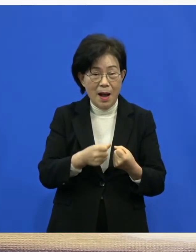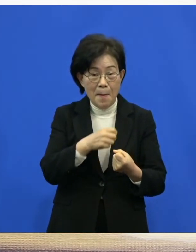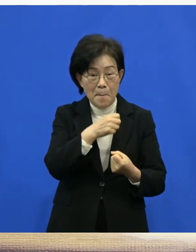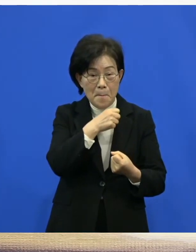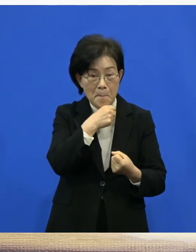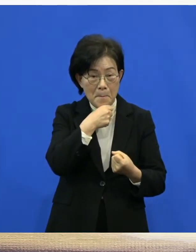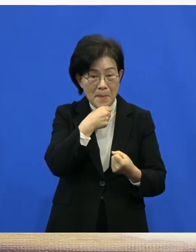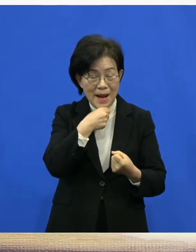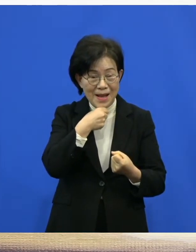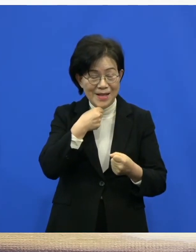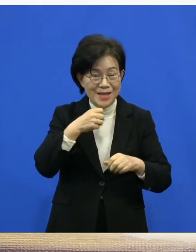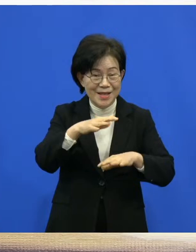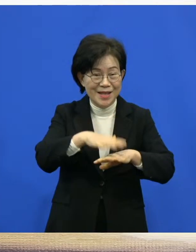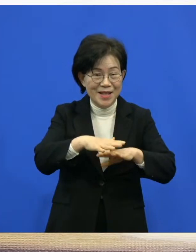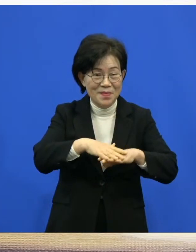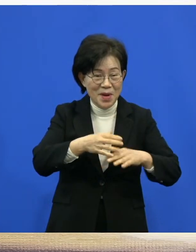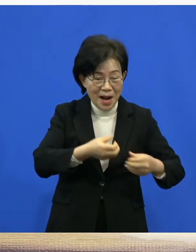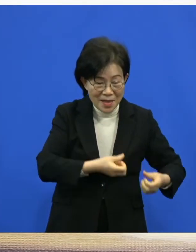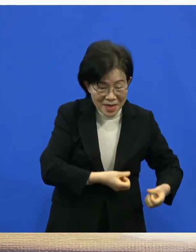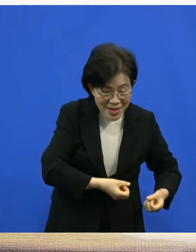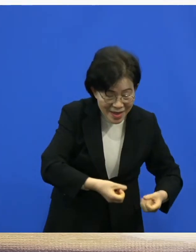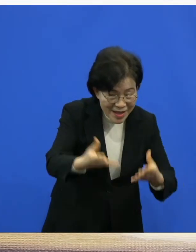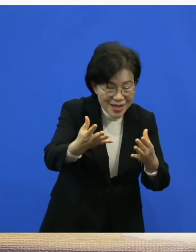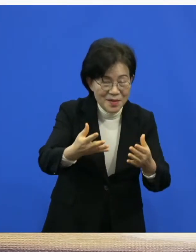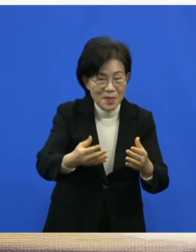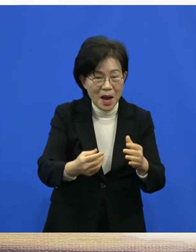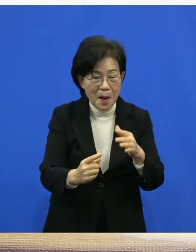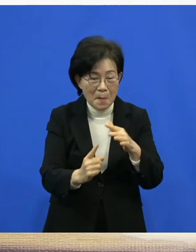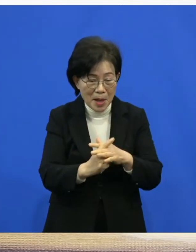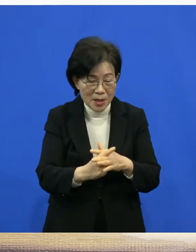여러분들 가서 건물 가서 건져 오세요, 그냥.